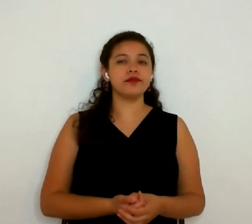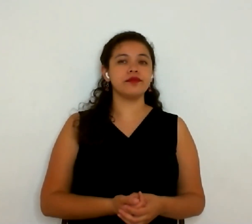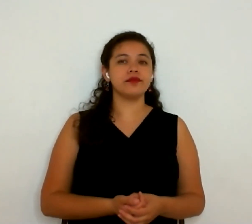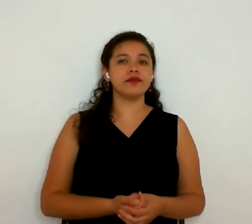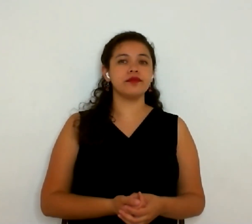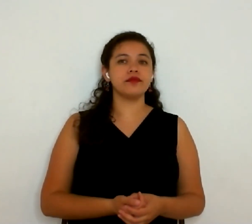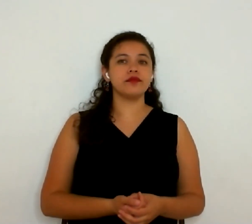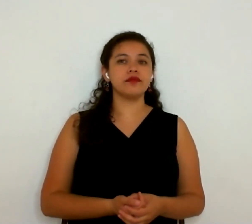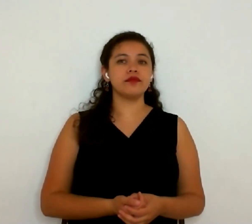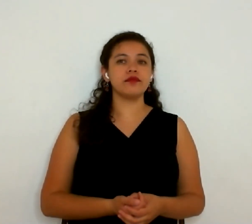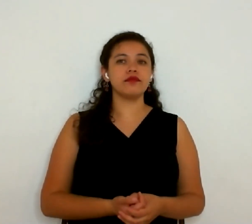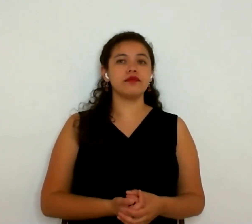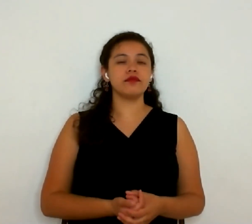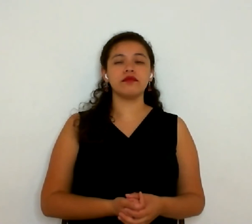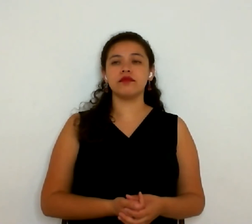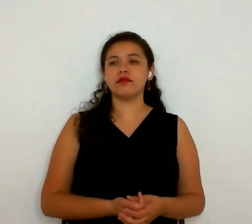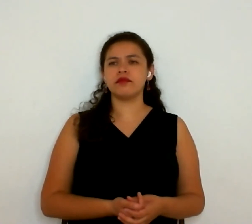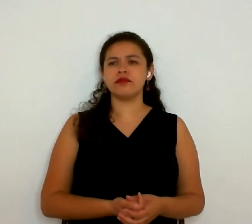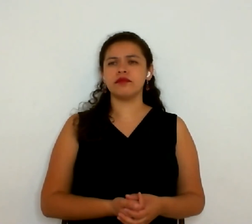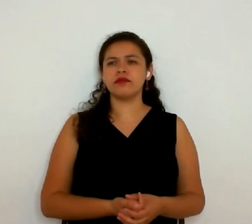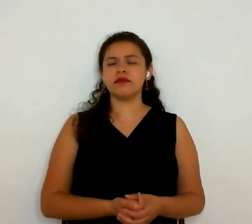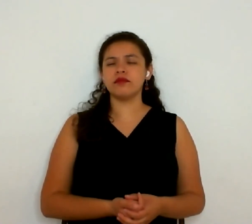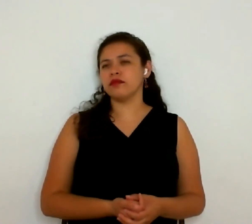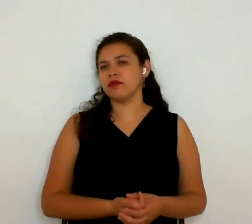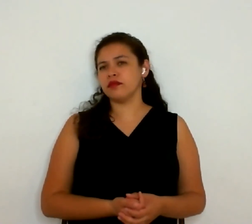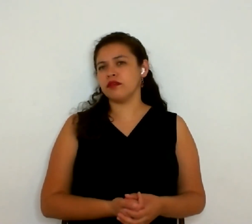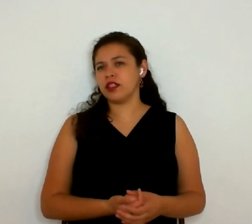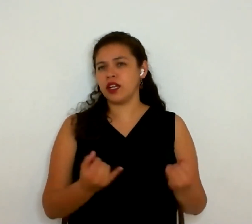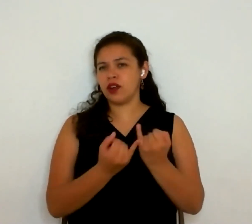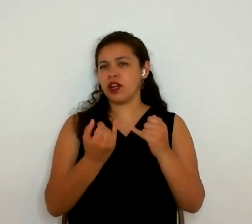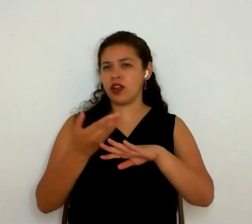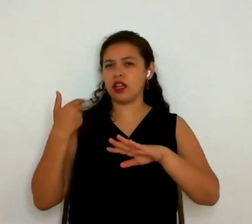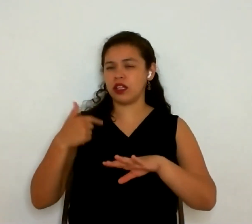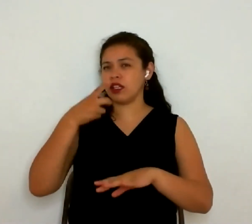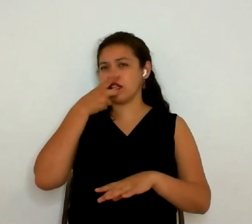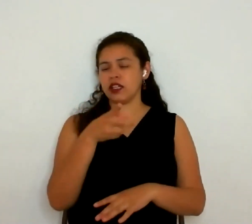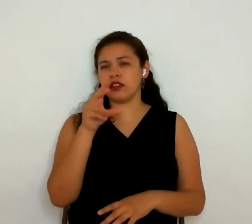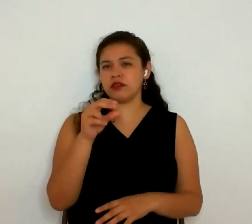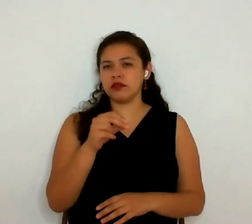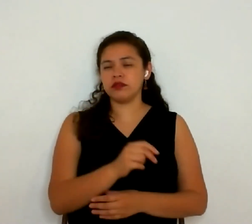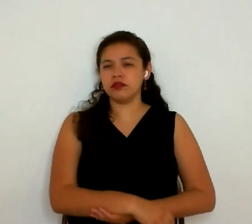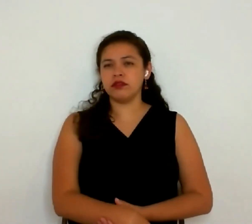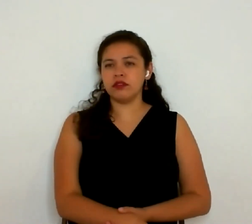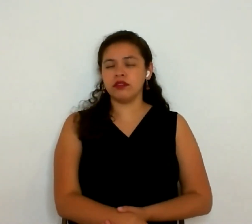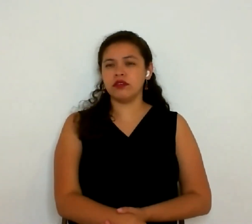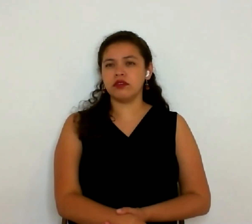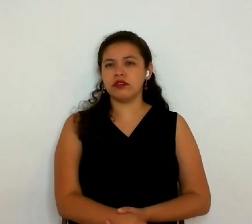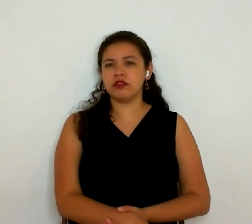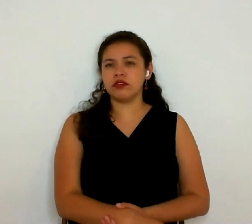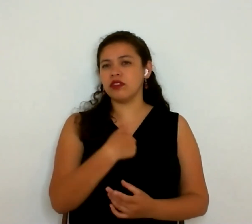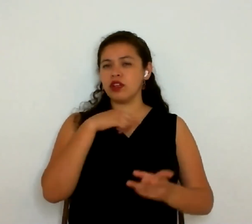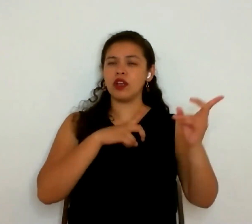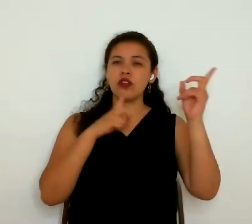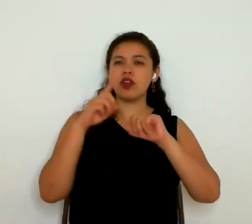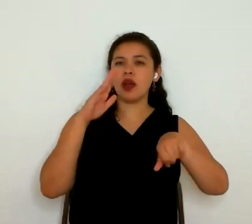bueno no exactamente como esta pero parecía ya lo había dado yo por eso tuve la duda de si ser muy